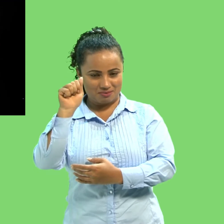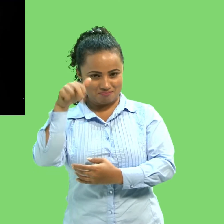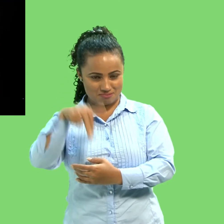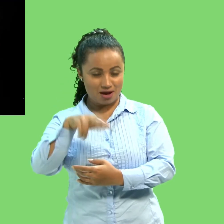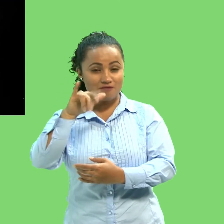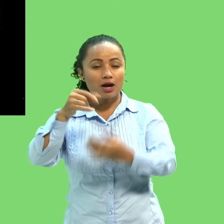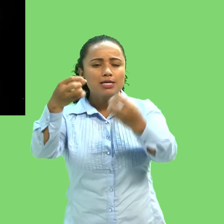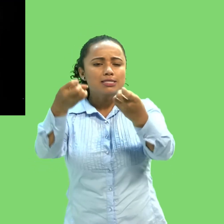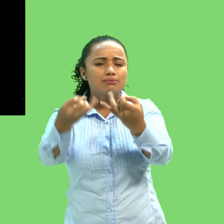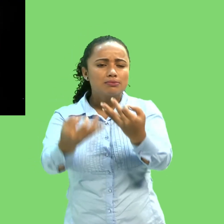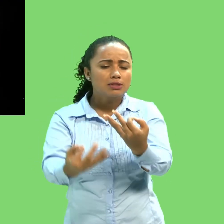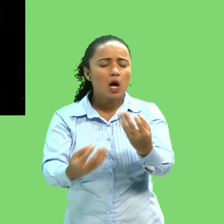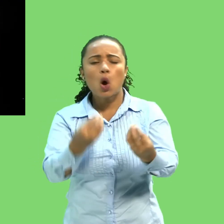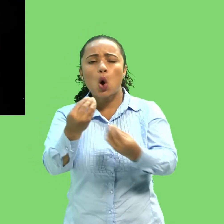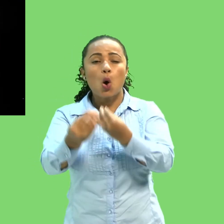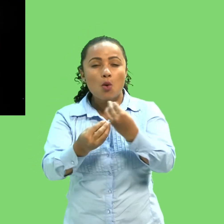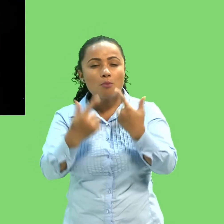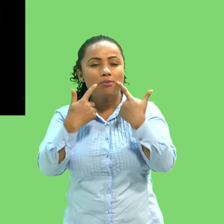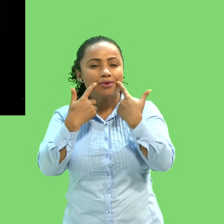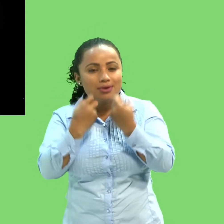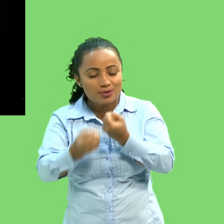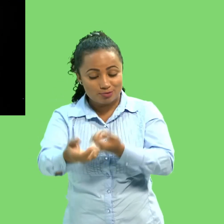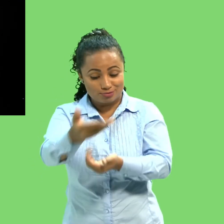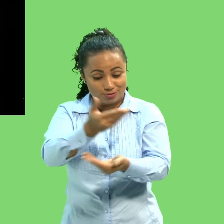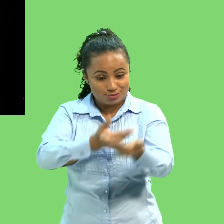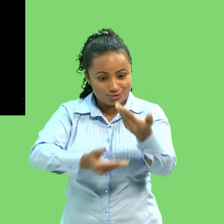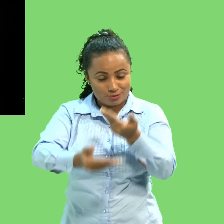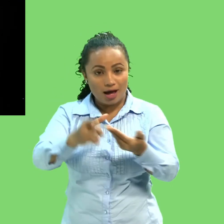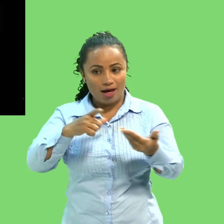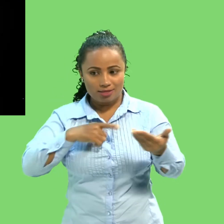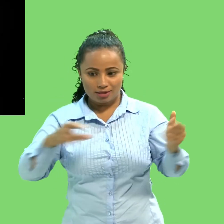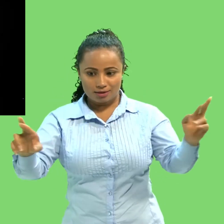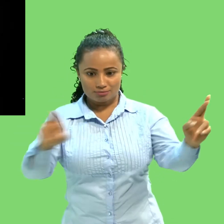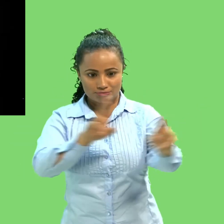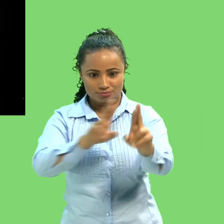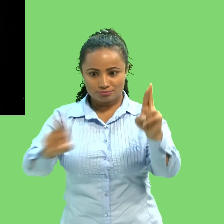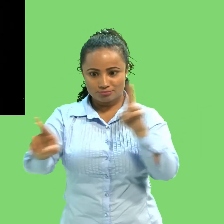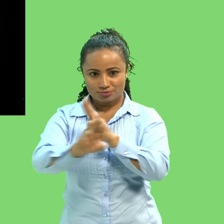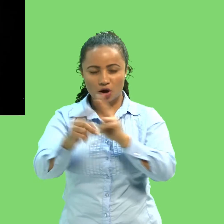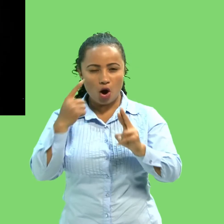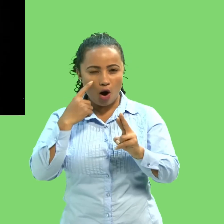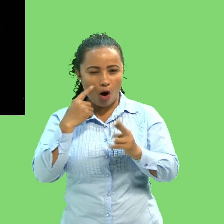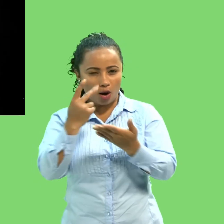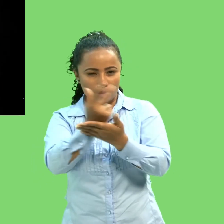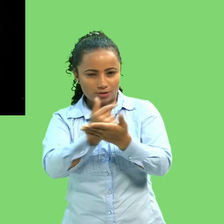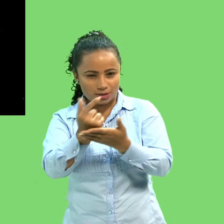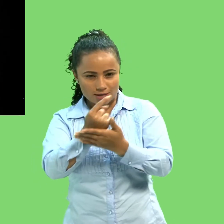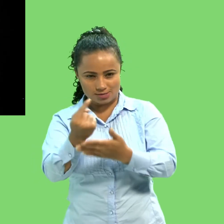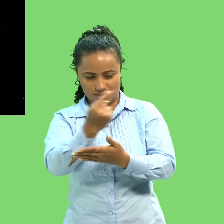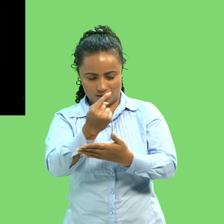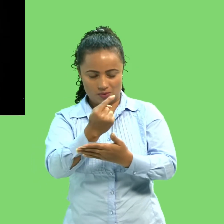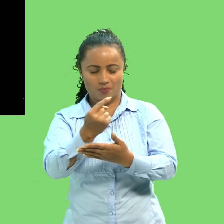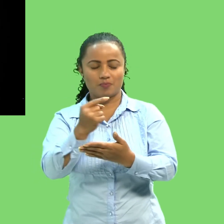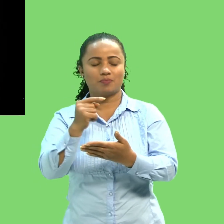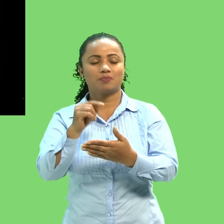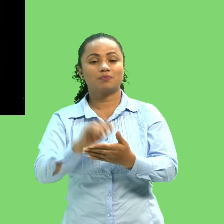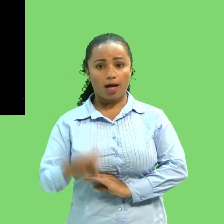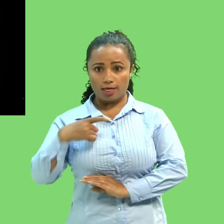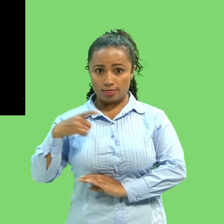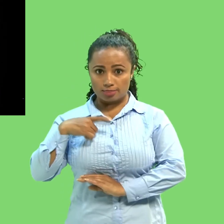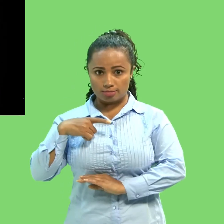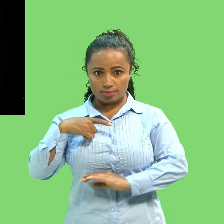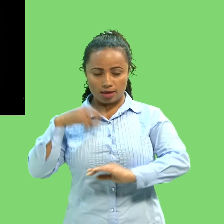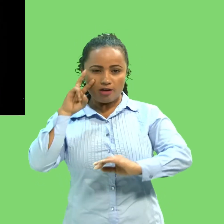linguística aplicada vai se relacionar com outras áreas, né? No centro aqui da figura, teremos lá a linguística aplicada,